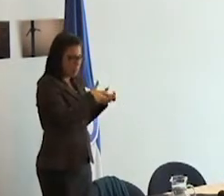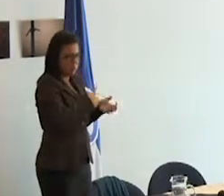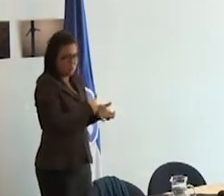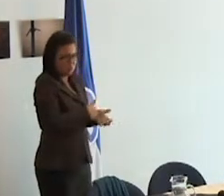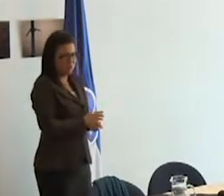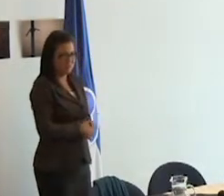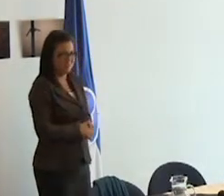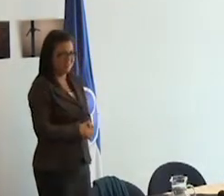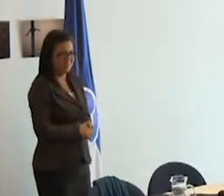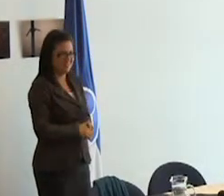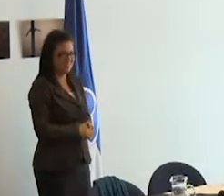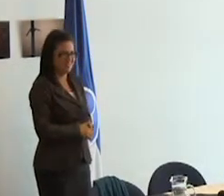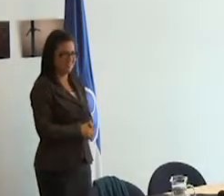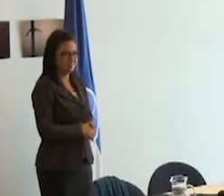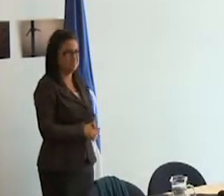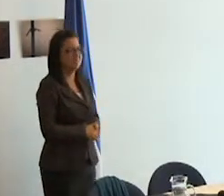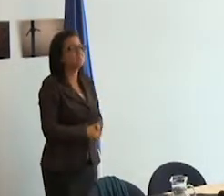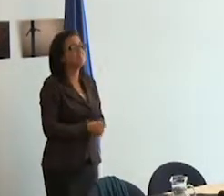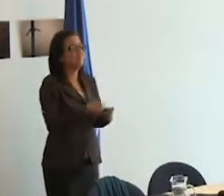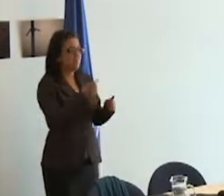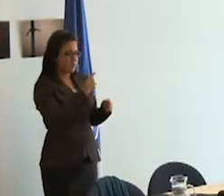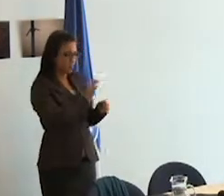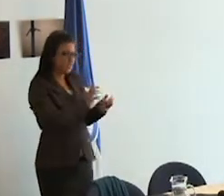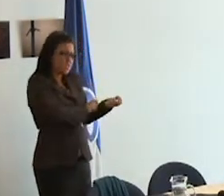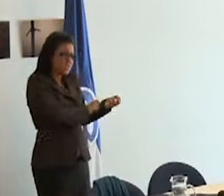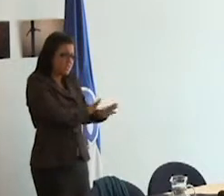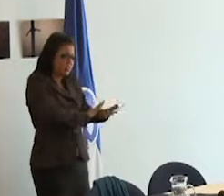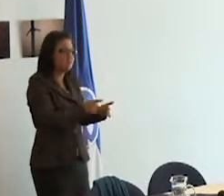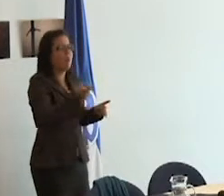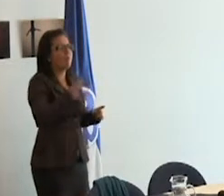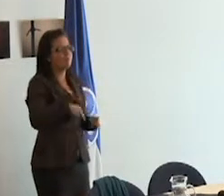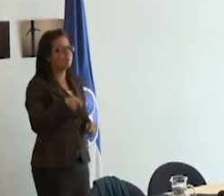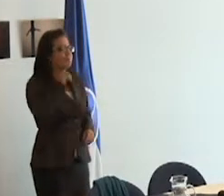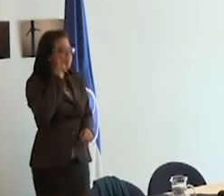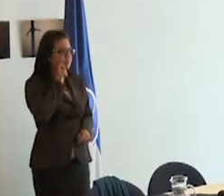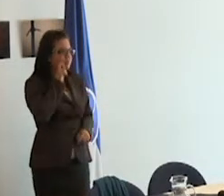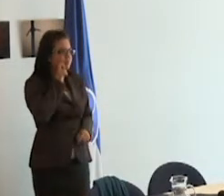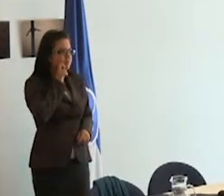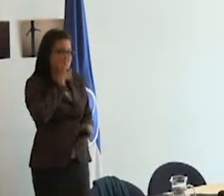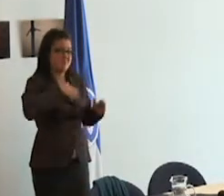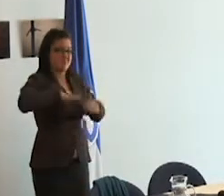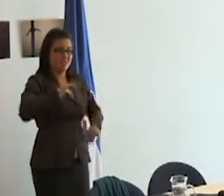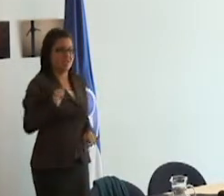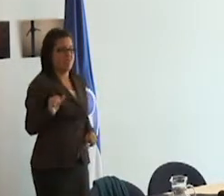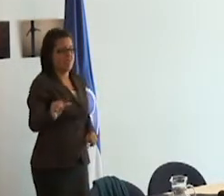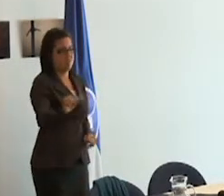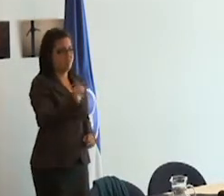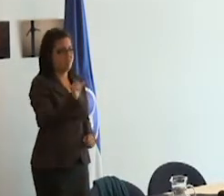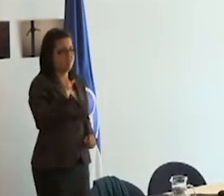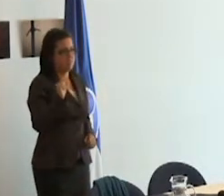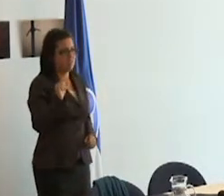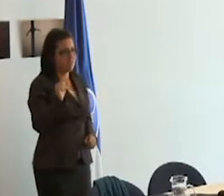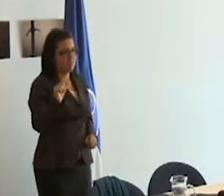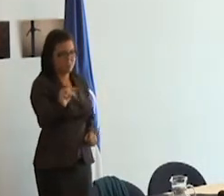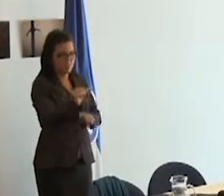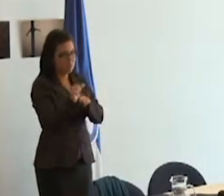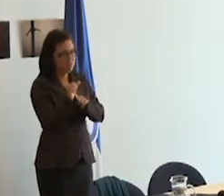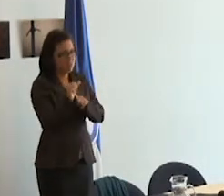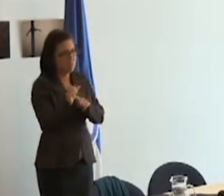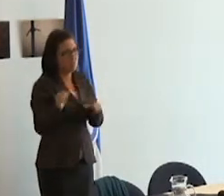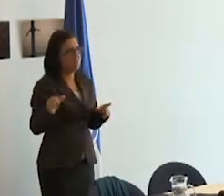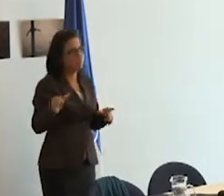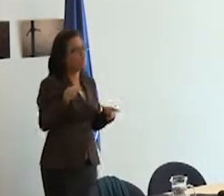raciales de dominación, sino también las sexuales, lo que pone a las mujeres, sobre todo a aquellas pertenecientes a